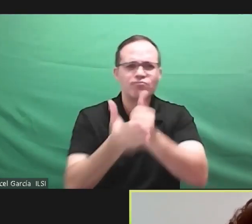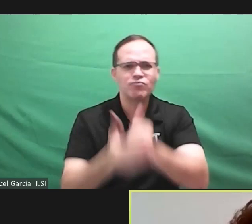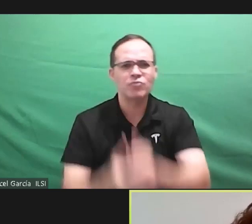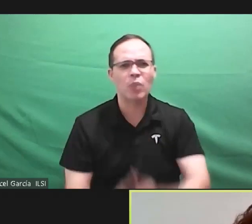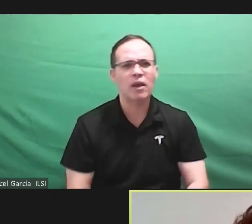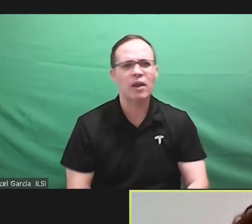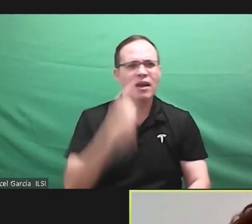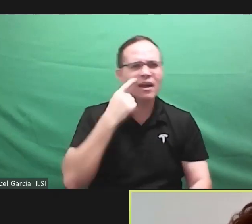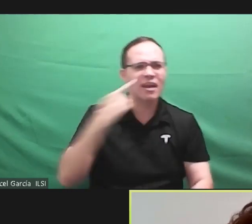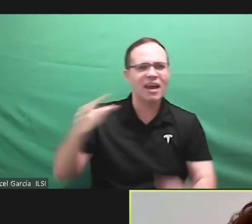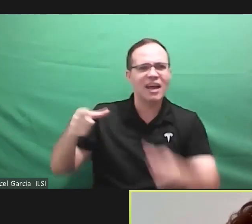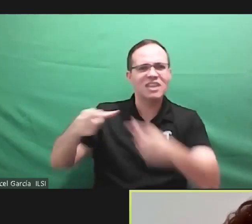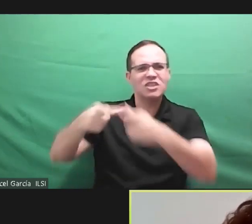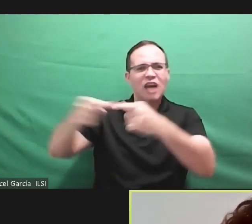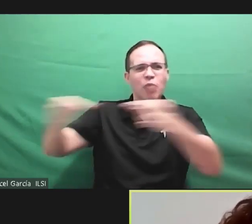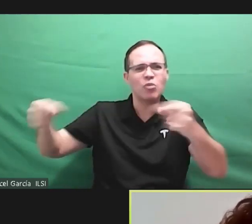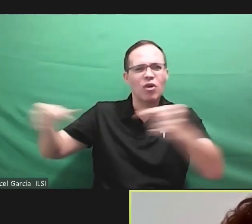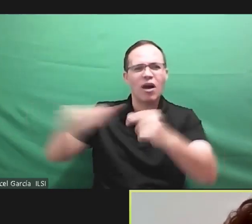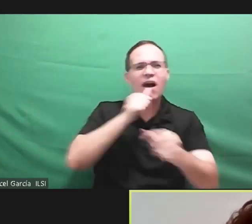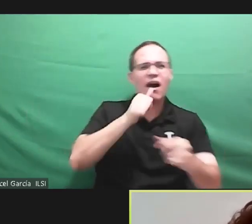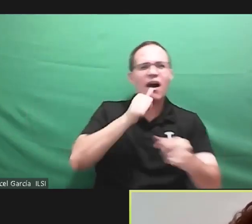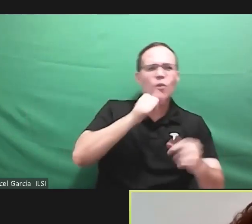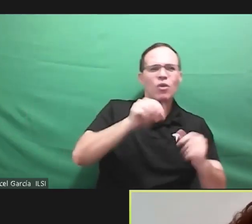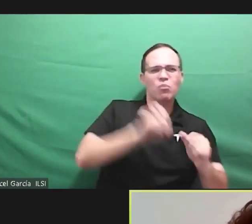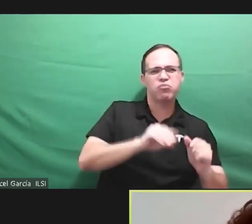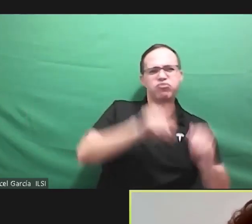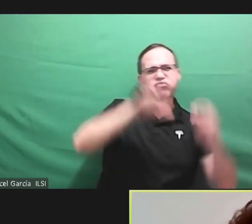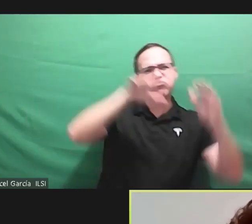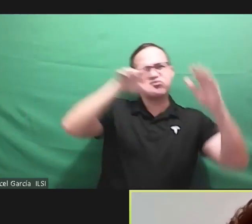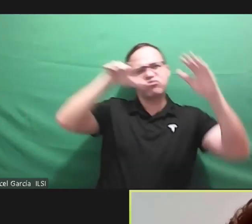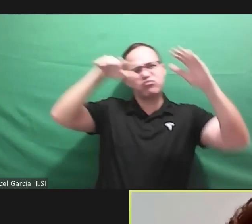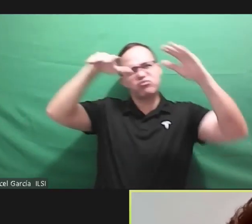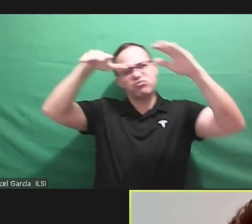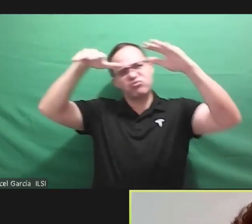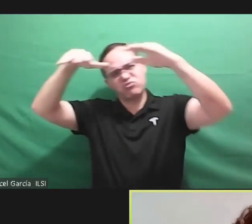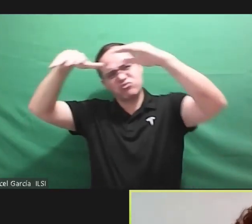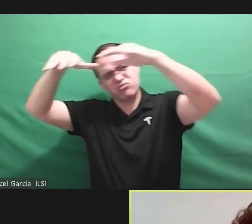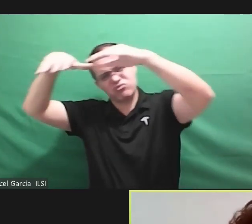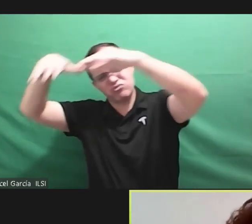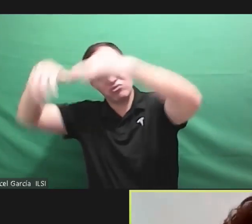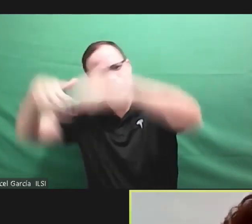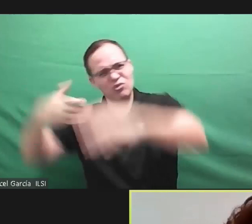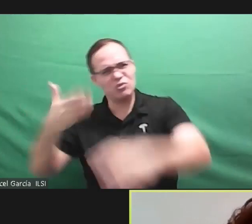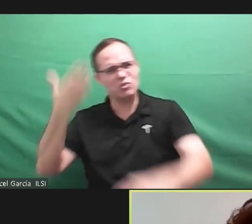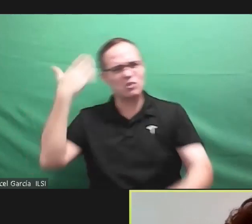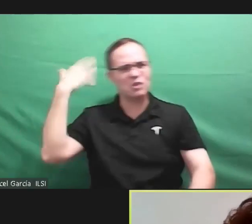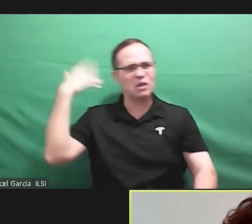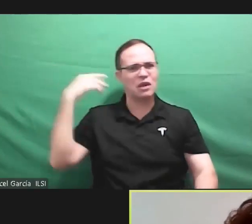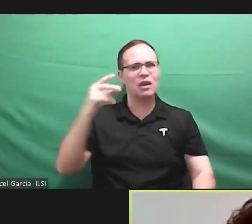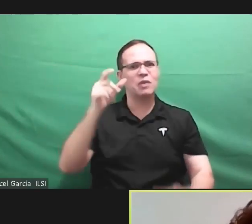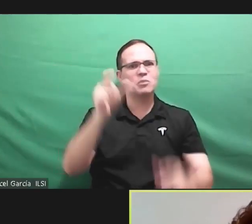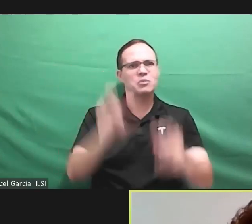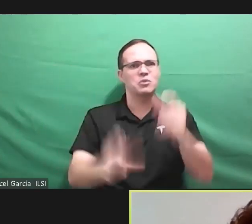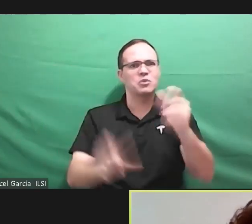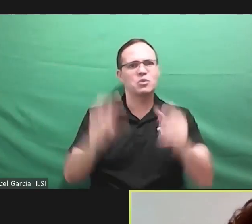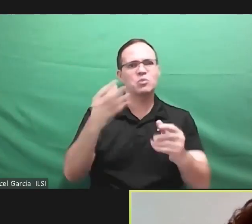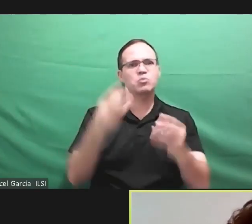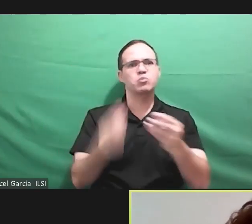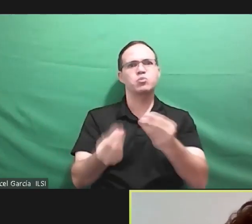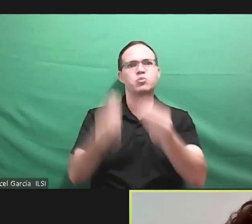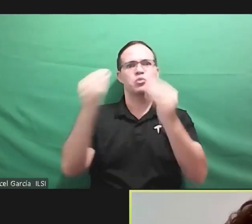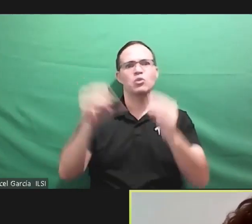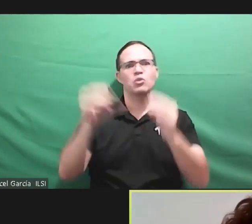Japón. La tasa de mortalidad fue de 2 a 4 veces superior a la de las personas